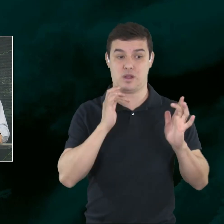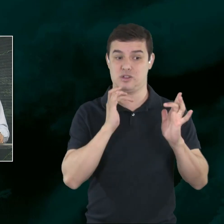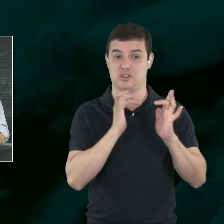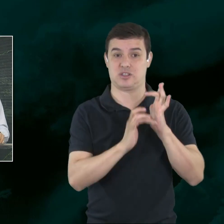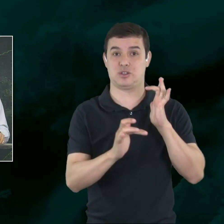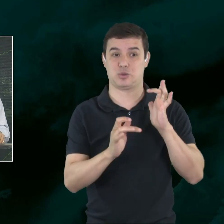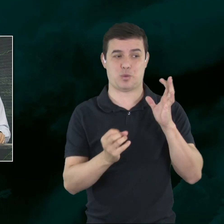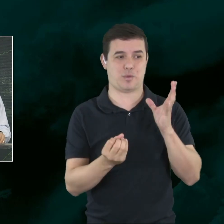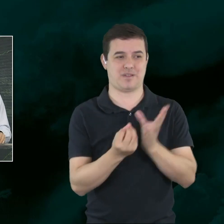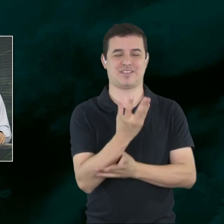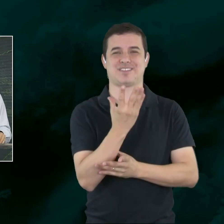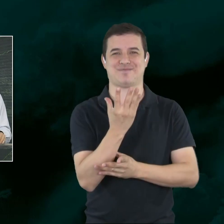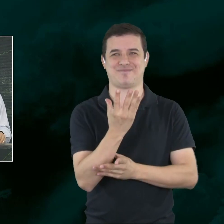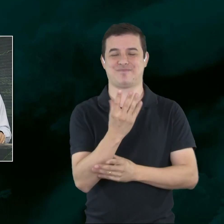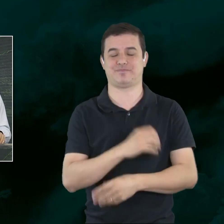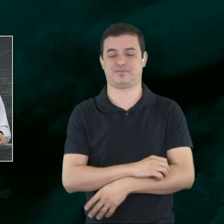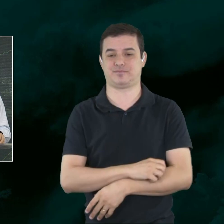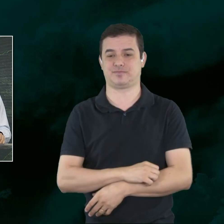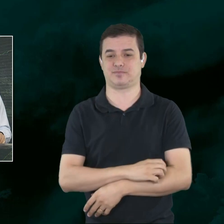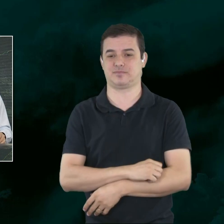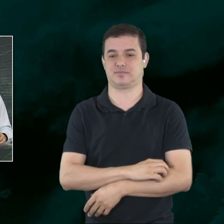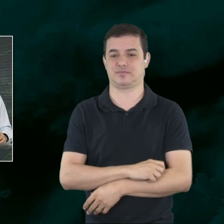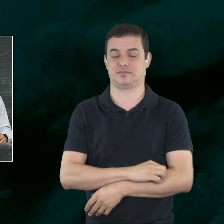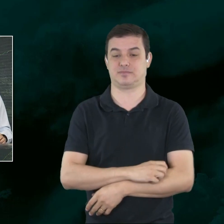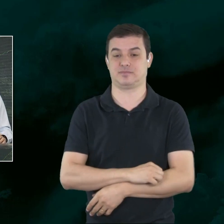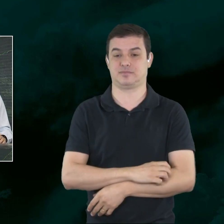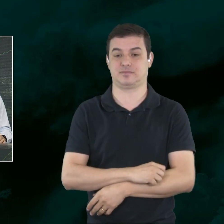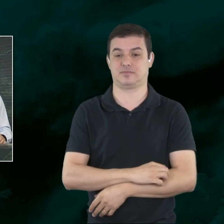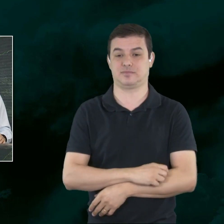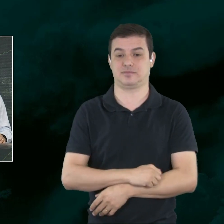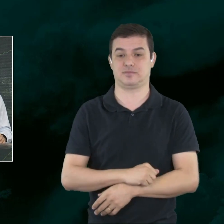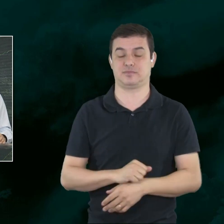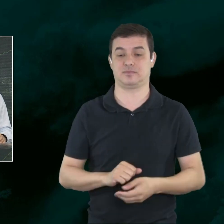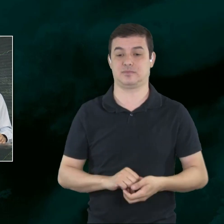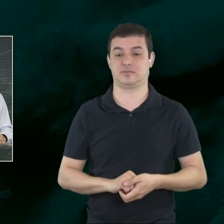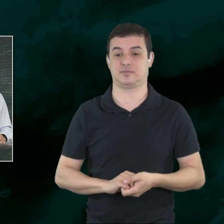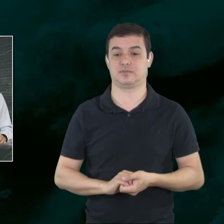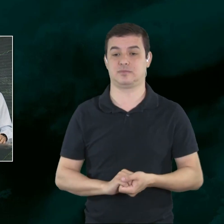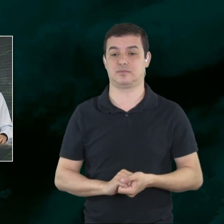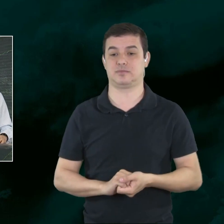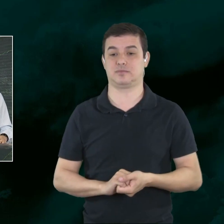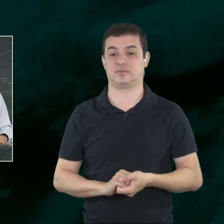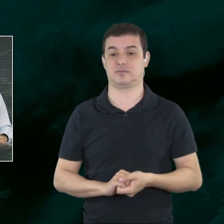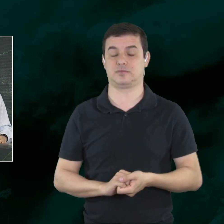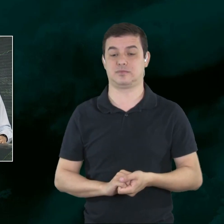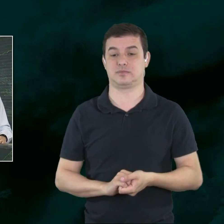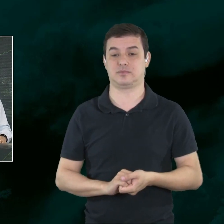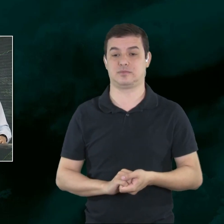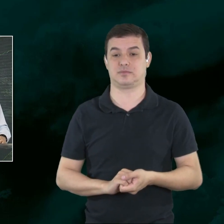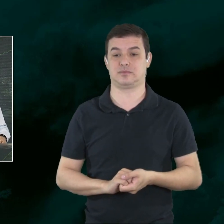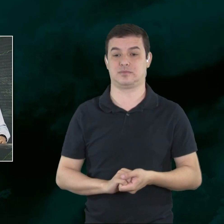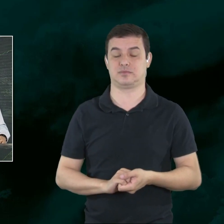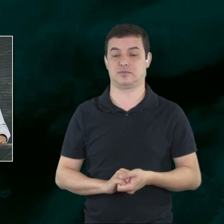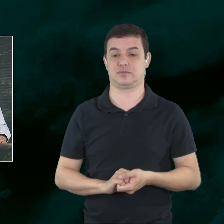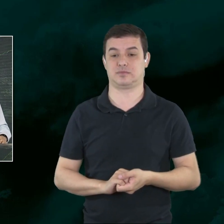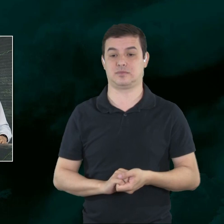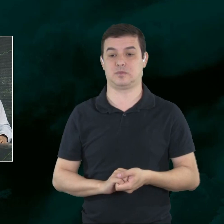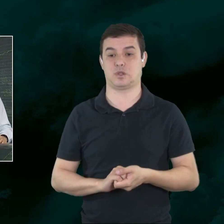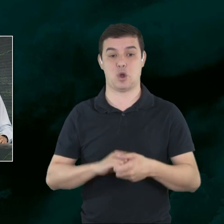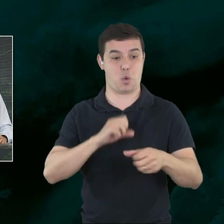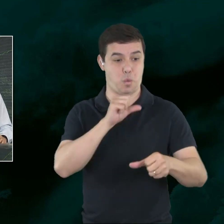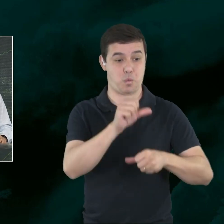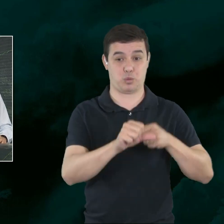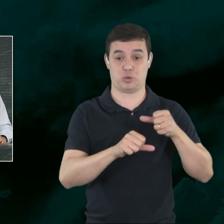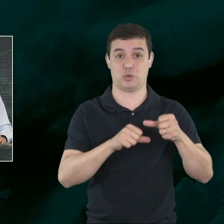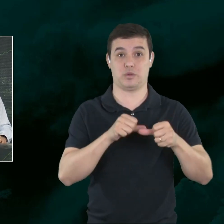Então isso aponta para uma agenda ideológica global que influencia hoje até os tribunais, né,